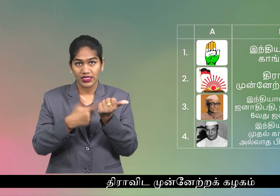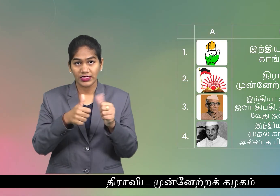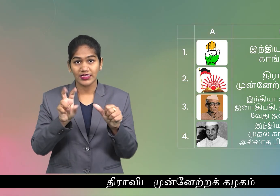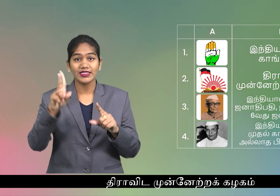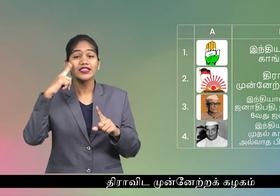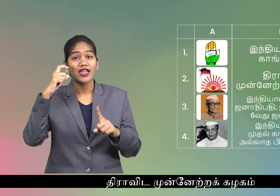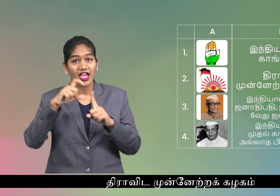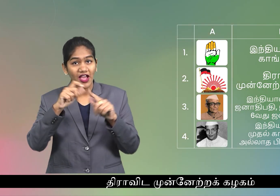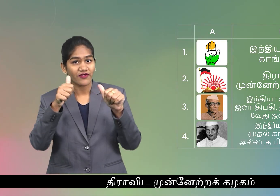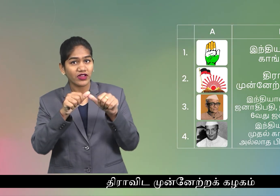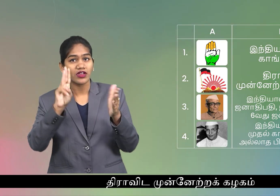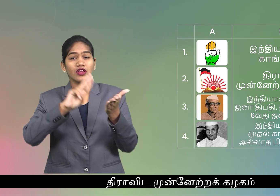திராவிட முன்னேற்றக் கழகம்,